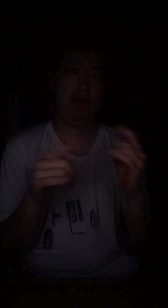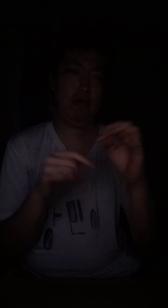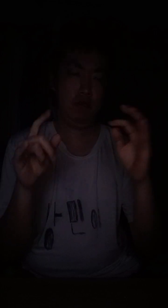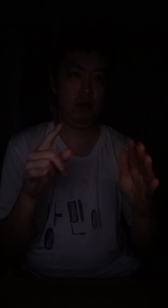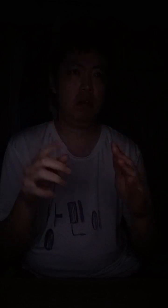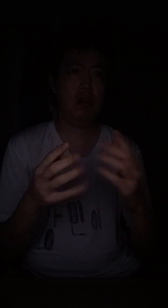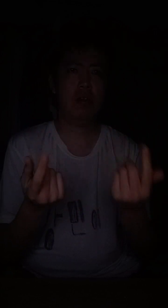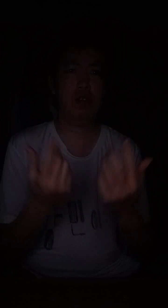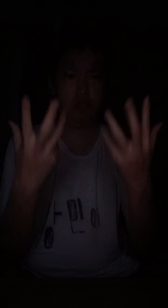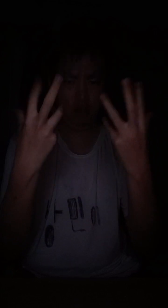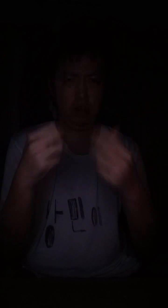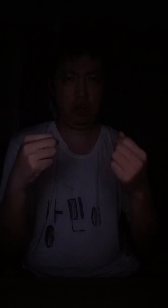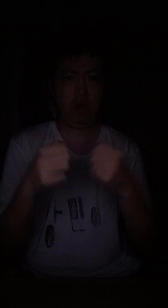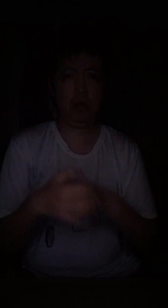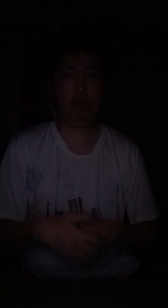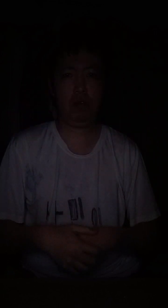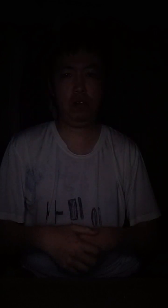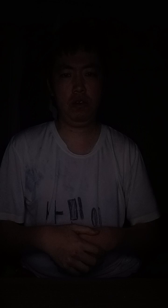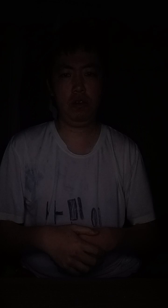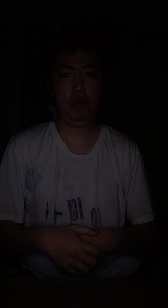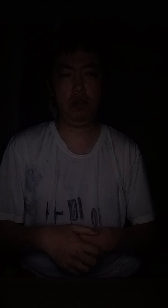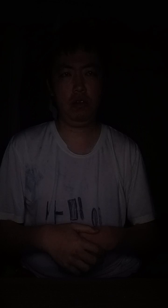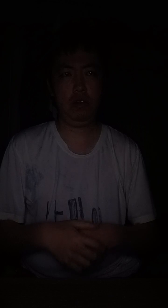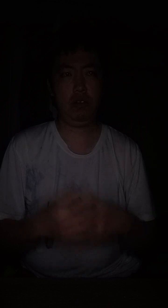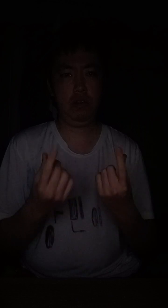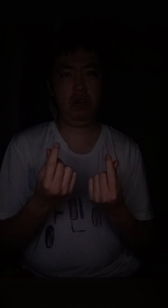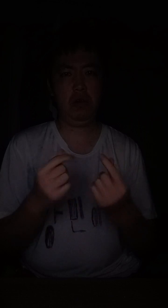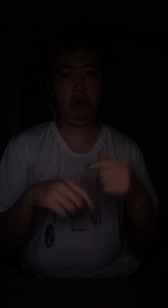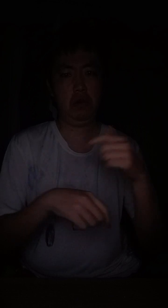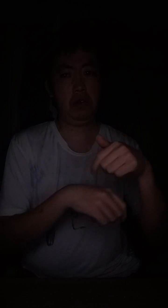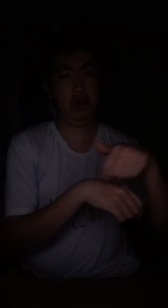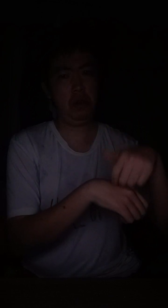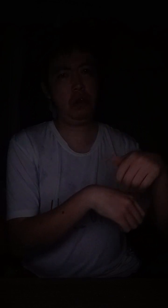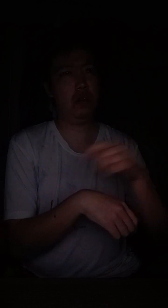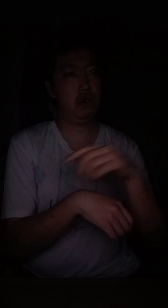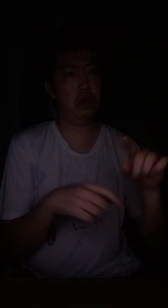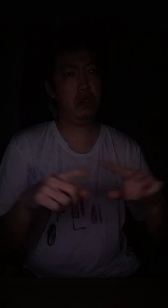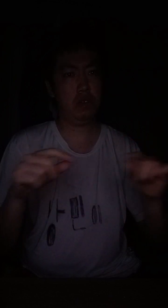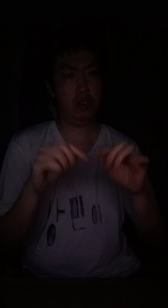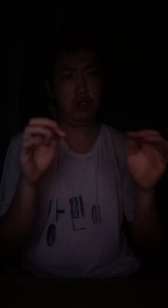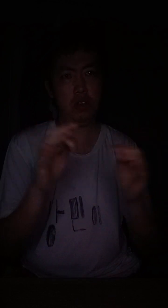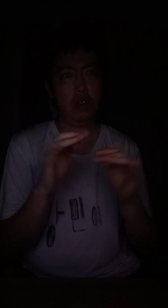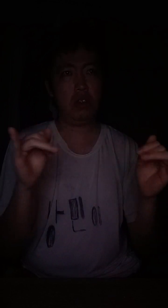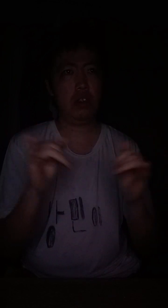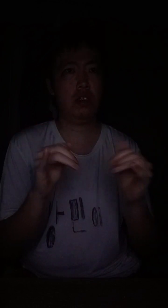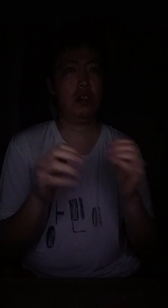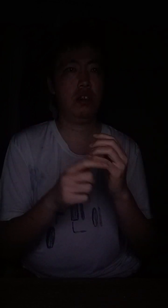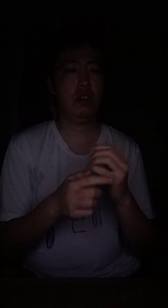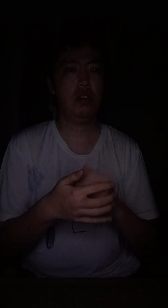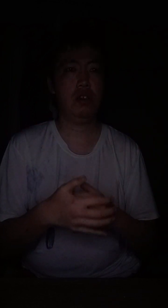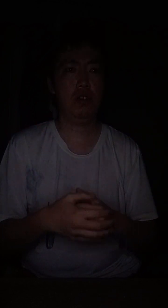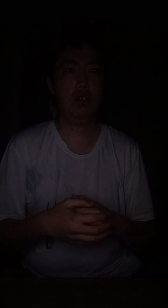단속하기에는 턱없이 부족합니다. 그나마 보유하고 있는 장비도 활용도가 떨어졌다는 지적입니다. MBN